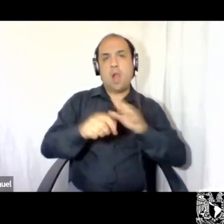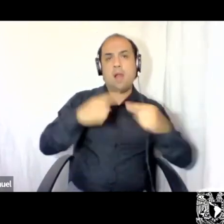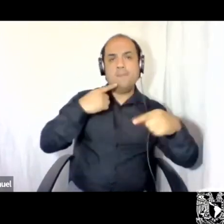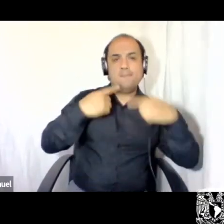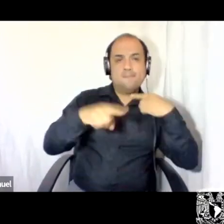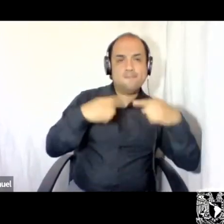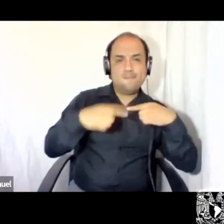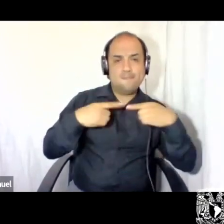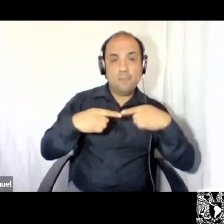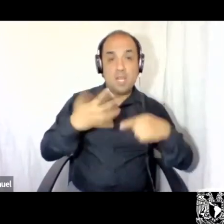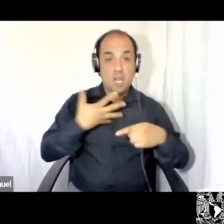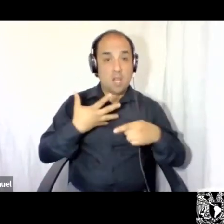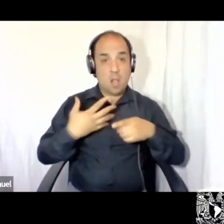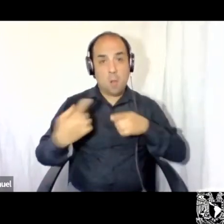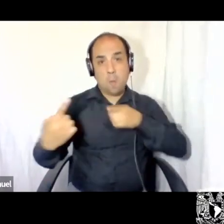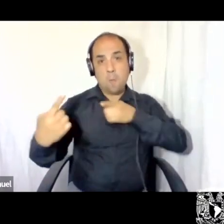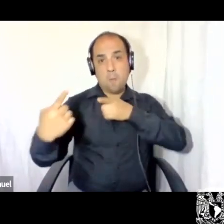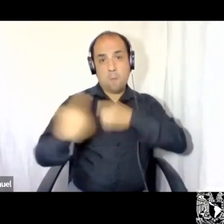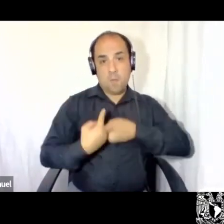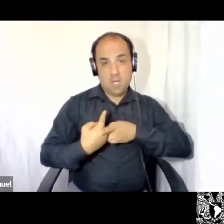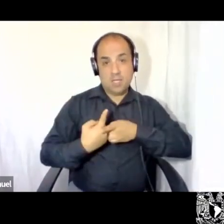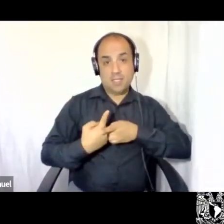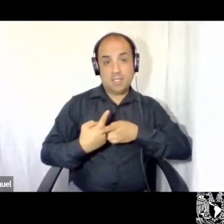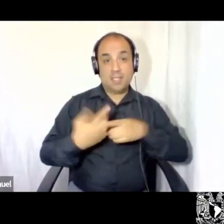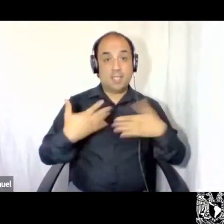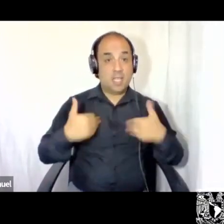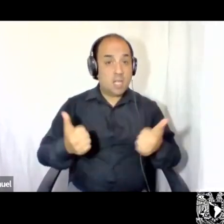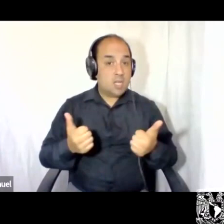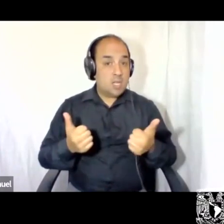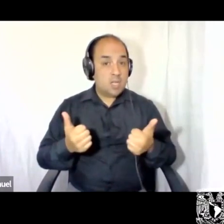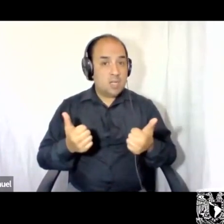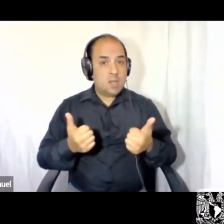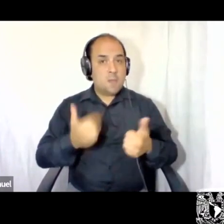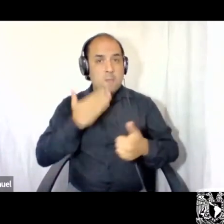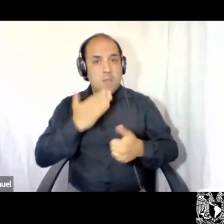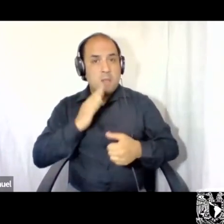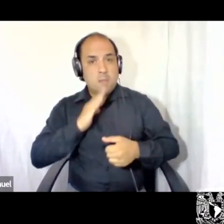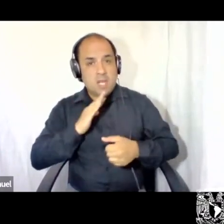una manera de ser y estar en el mundo, que nos impiden una